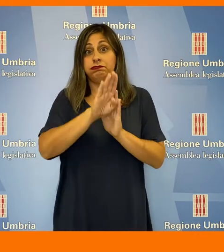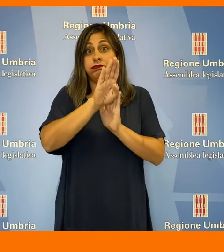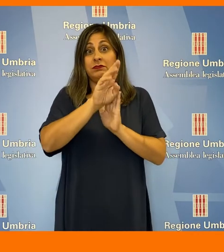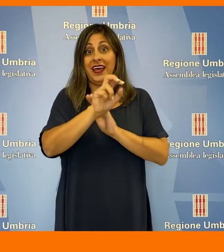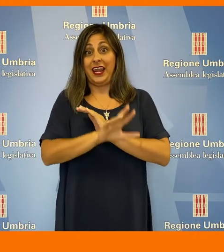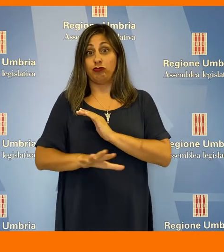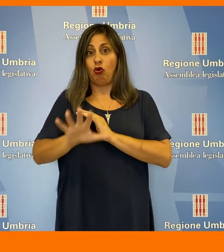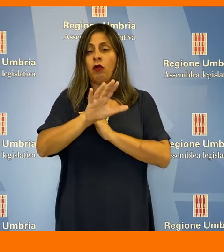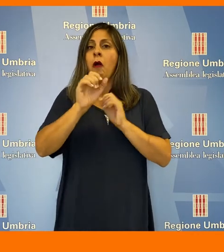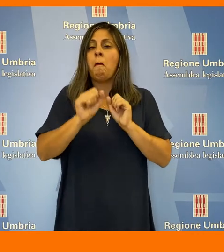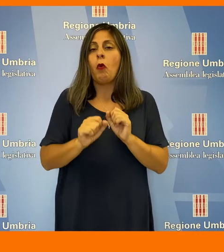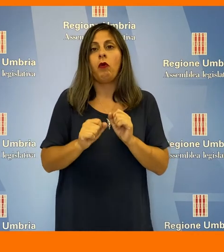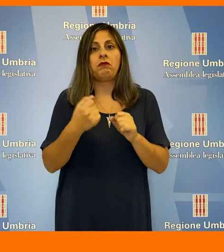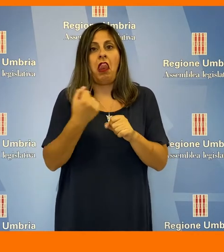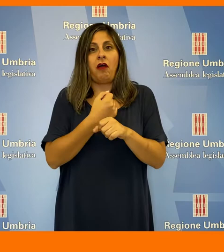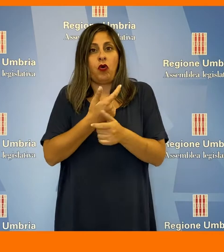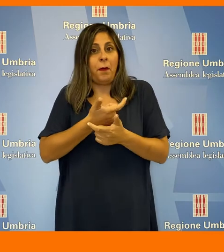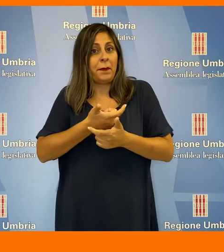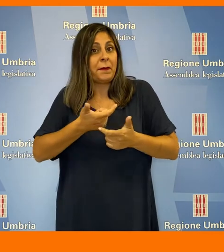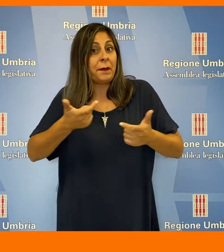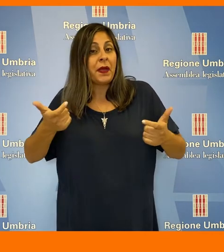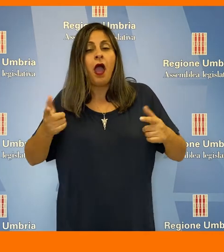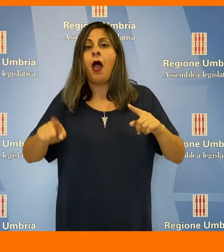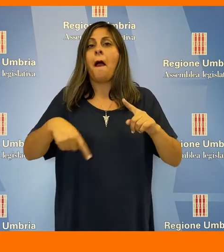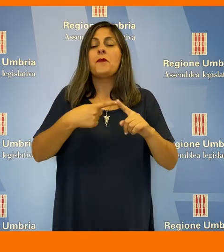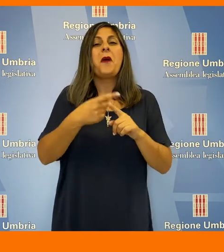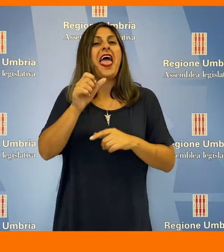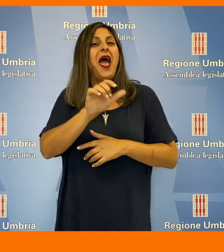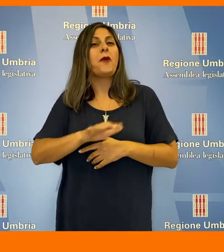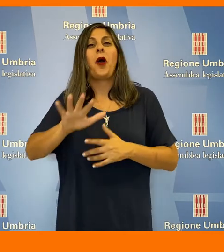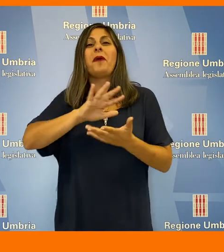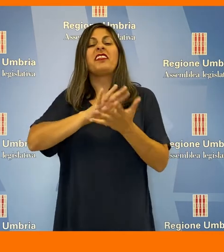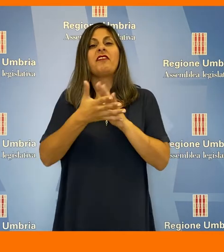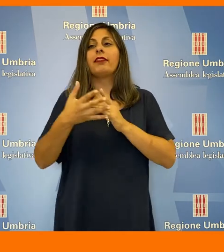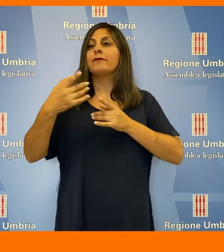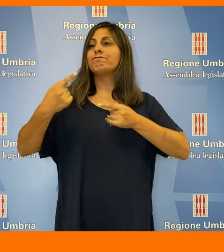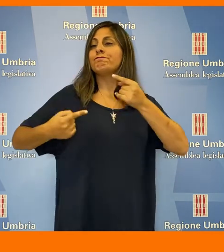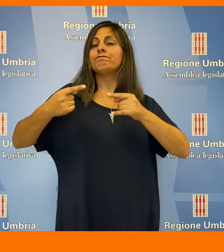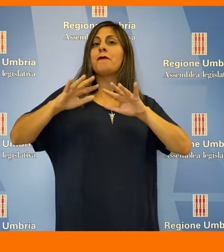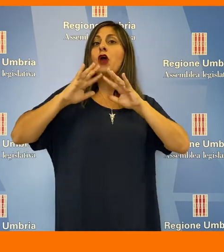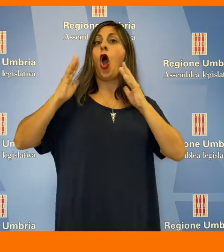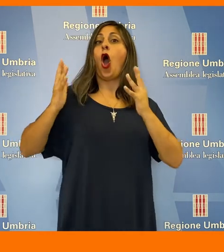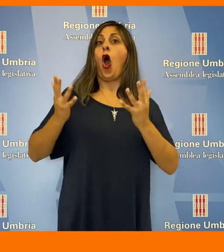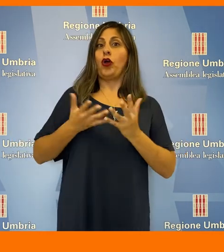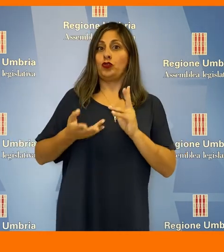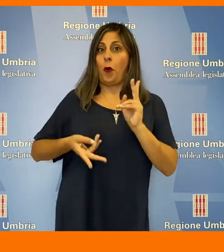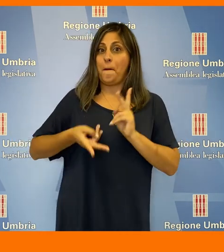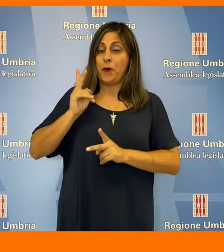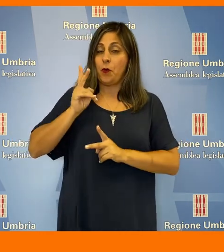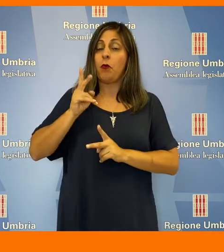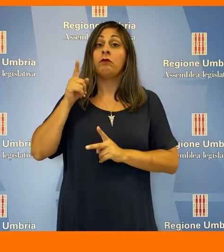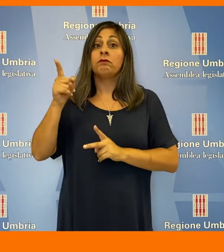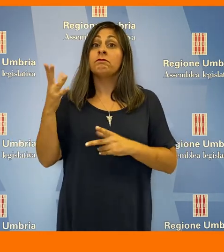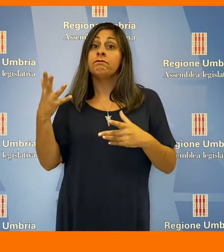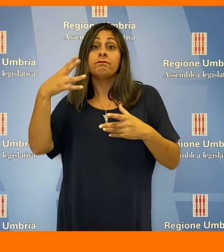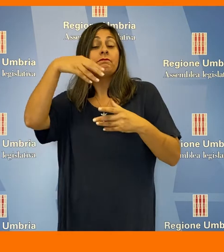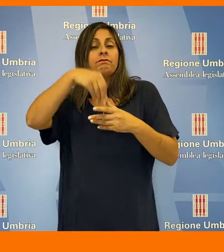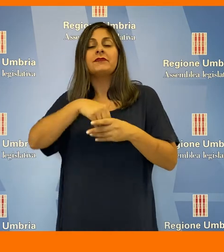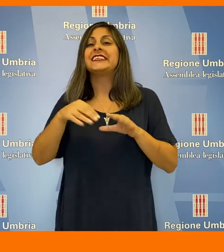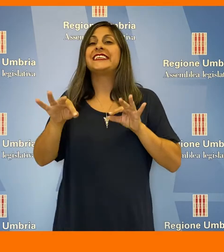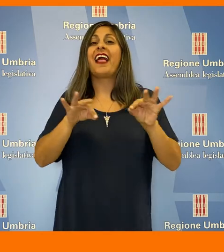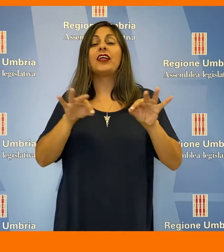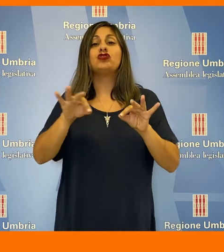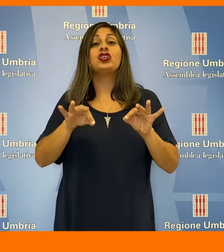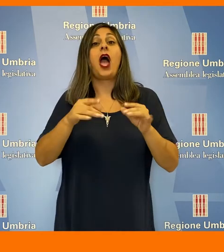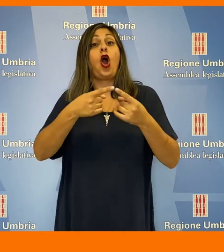può contribuire a creare nuovi posti di lavoro e a rendere l'Europa più competitiva a livello mondiale e che è parte integrante della strategia